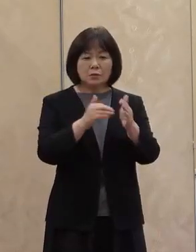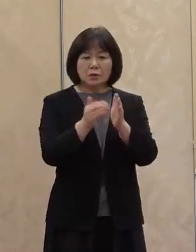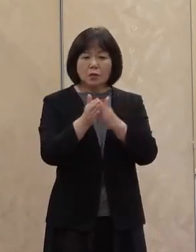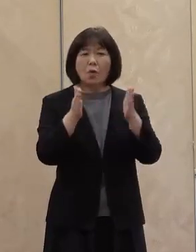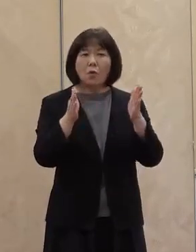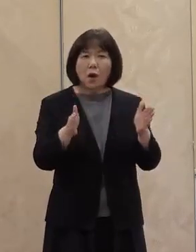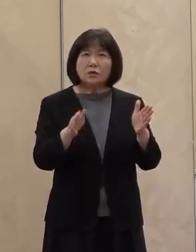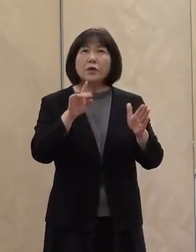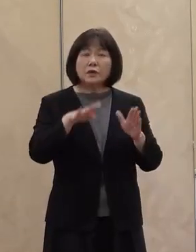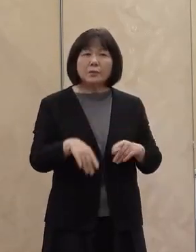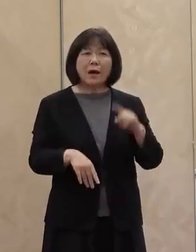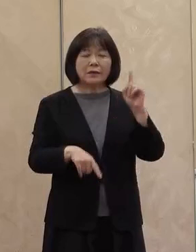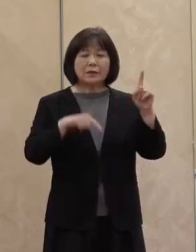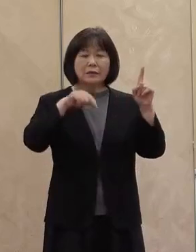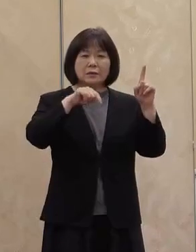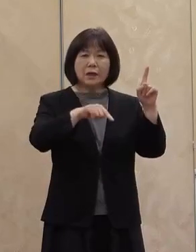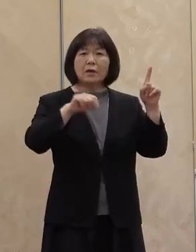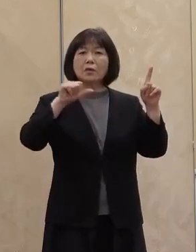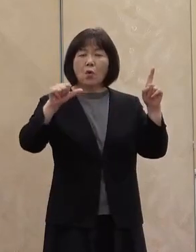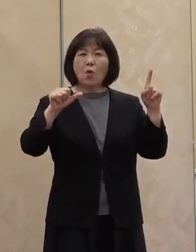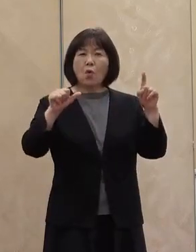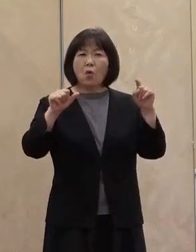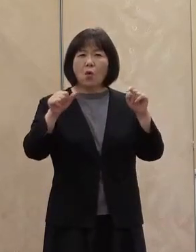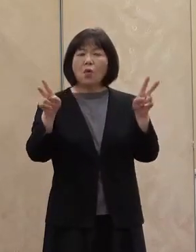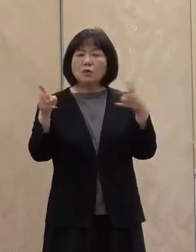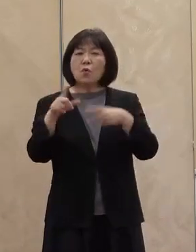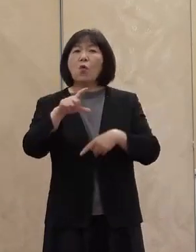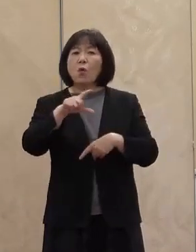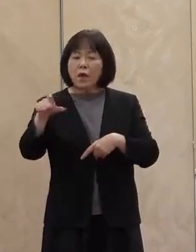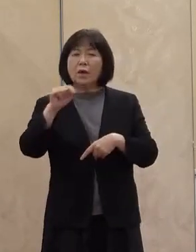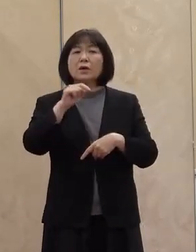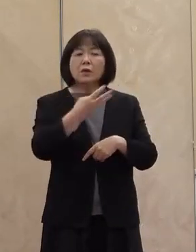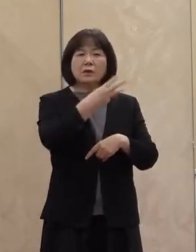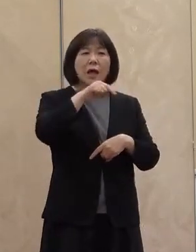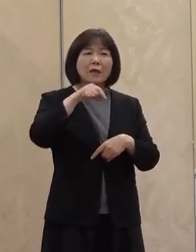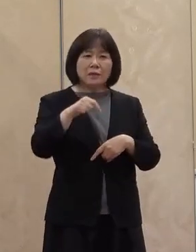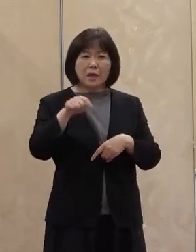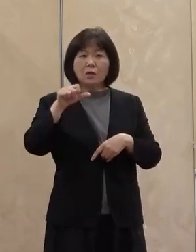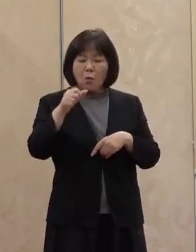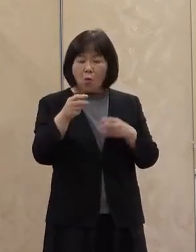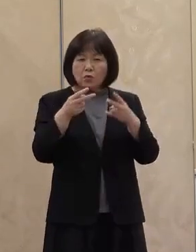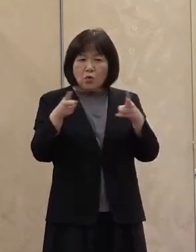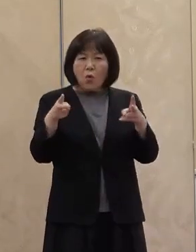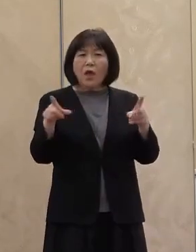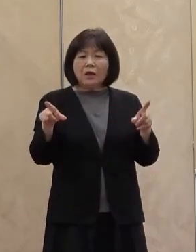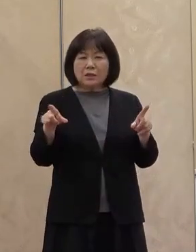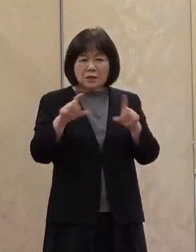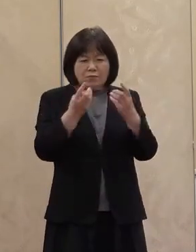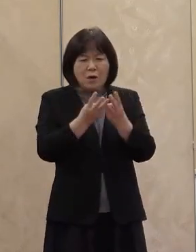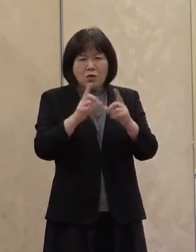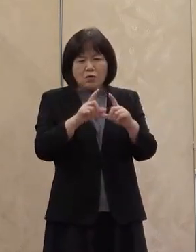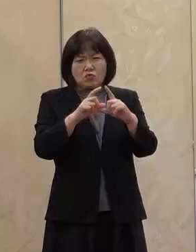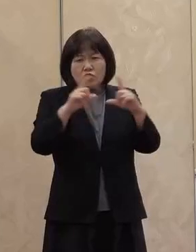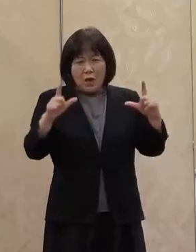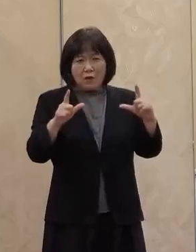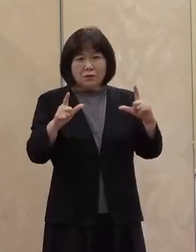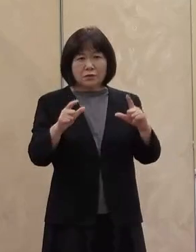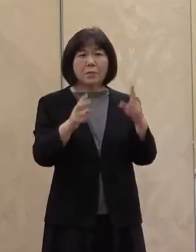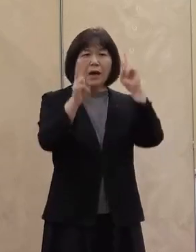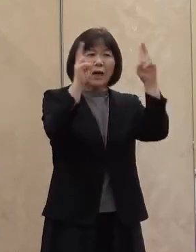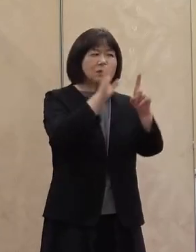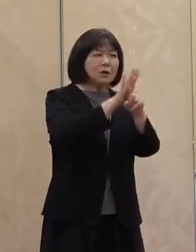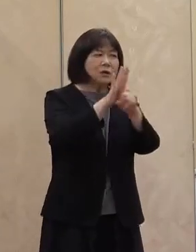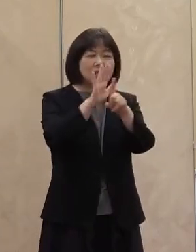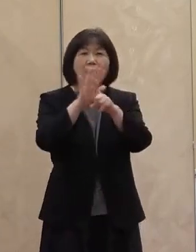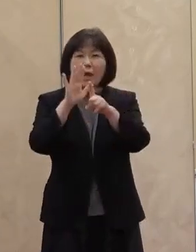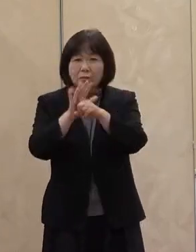今 1.5 兆円から 3.2 兆円までに大幅に拡大すると、これはもう事業者の皆さんを支える、そしてそこで働